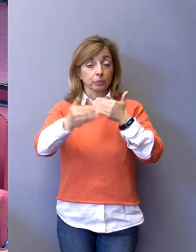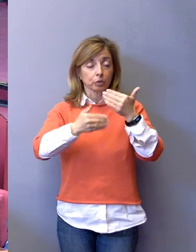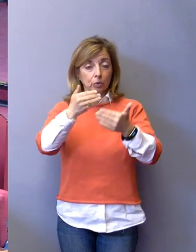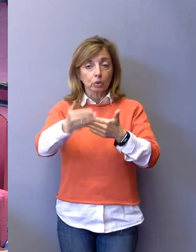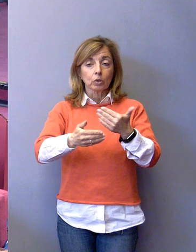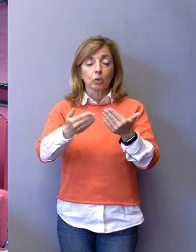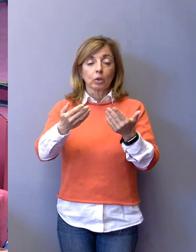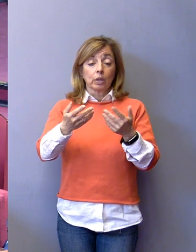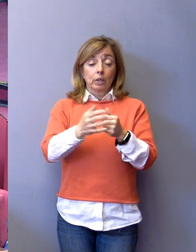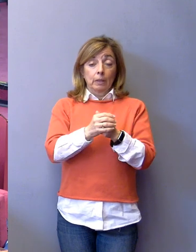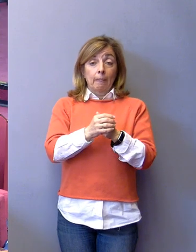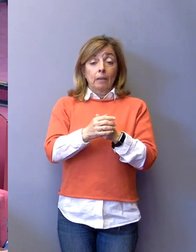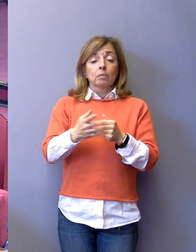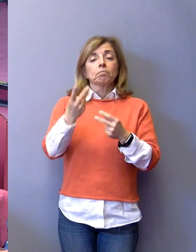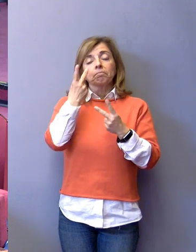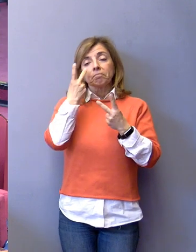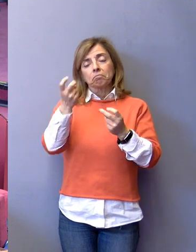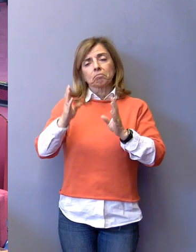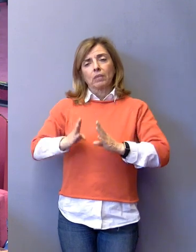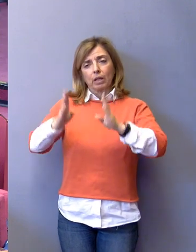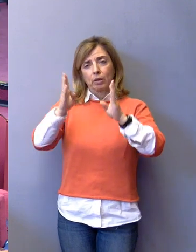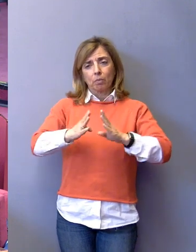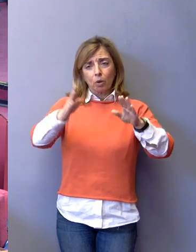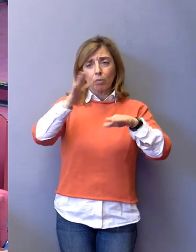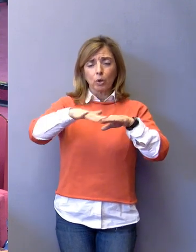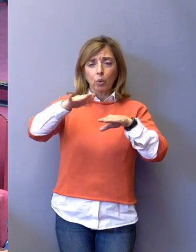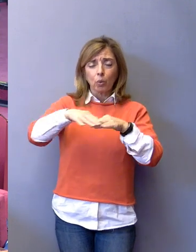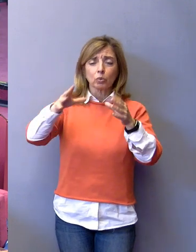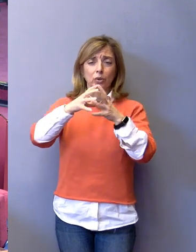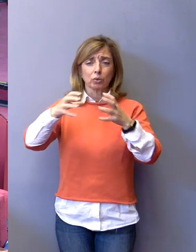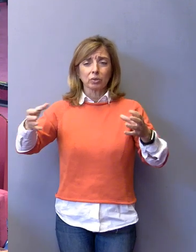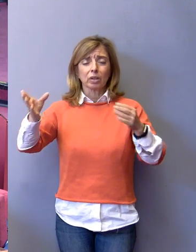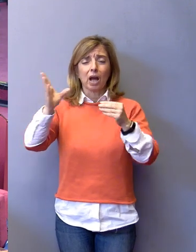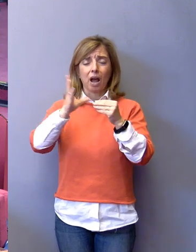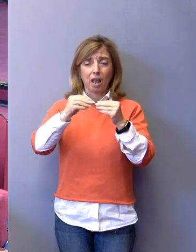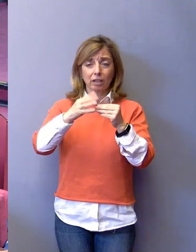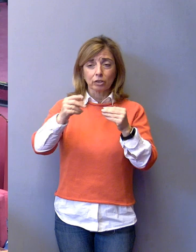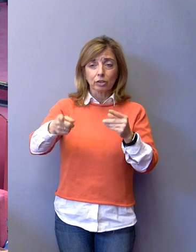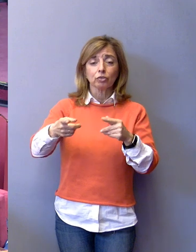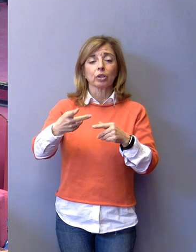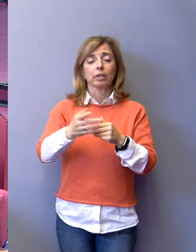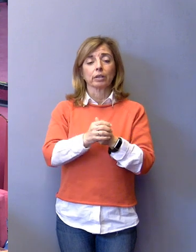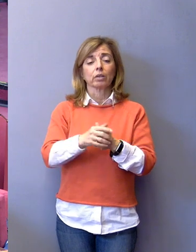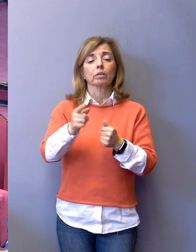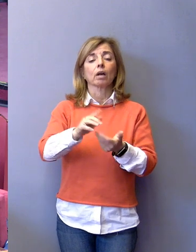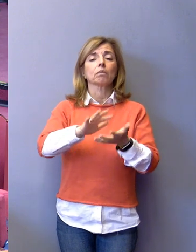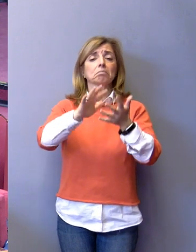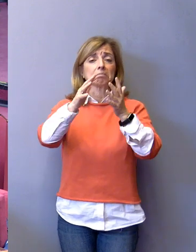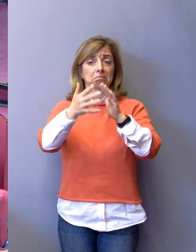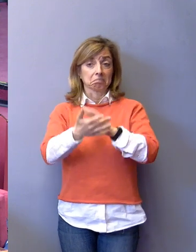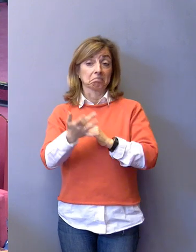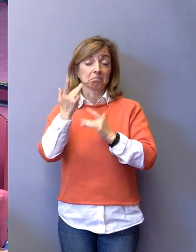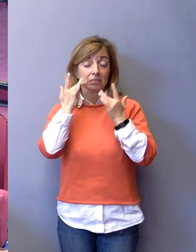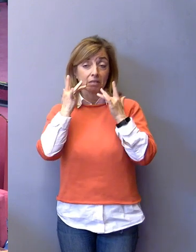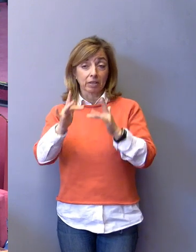edilizia riguardanti immobili ad uso industriale artigianali che verrebbero oltremodo semplificati con l'eliminazione delle relative convenzioni attuative